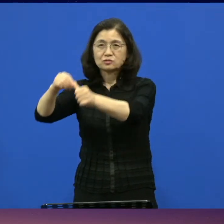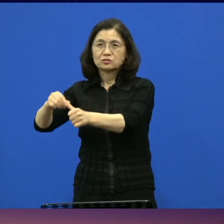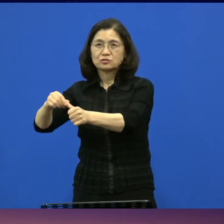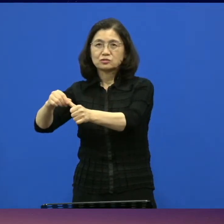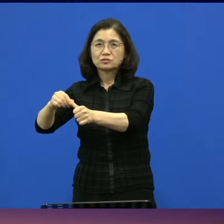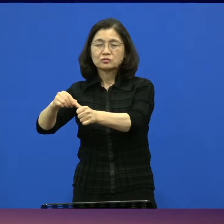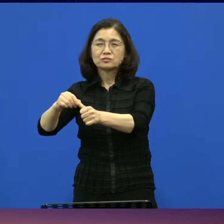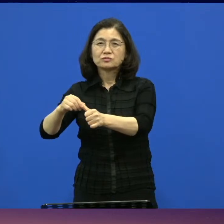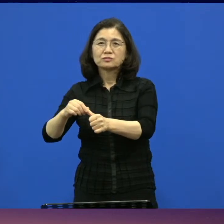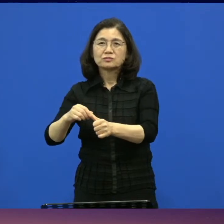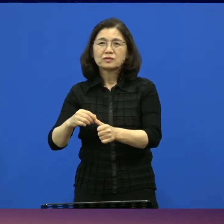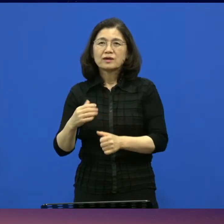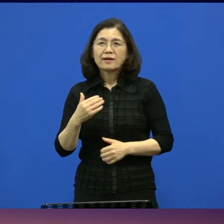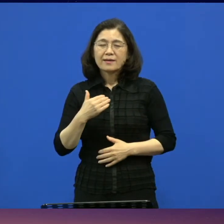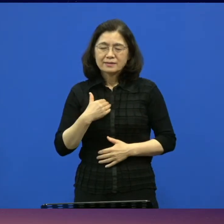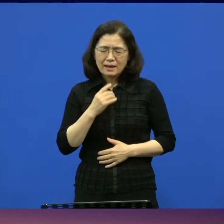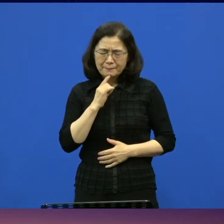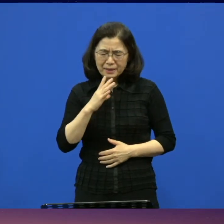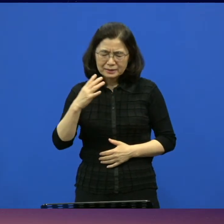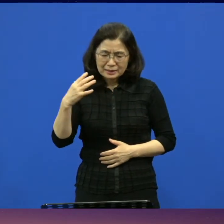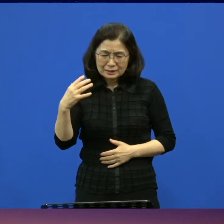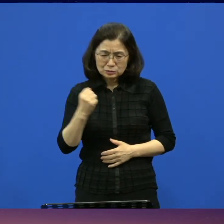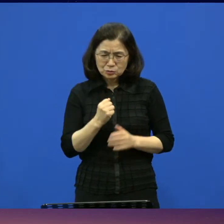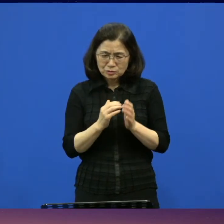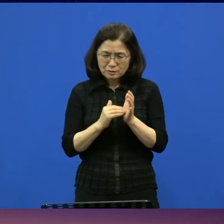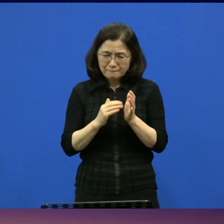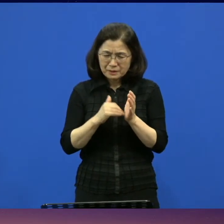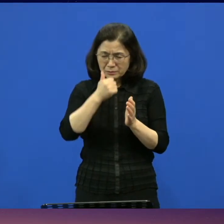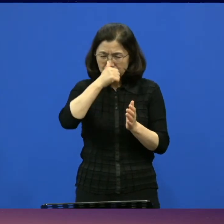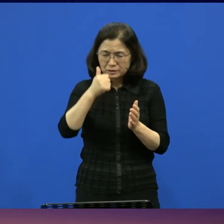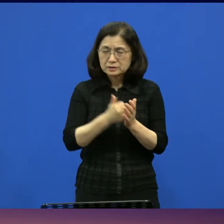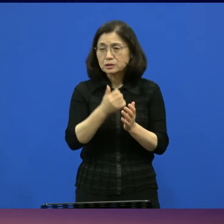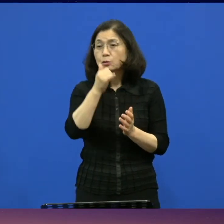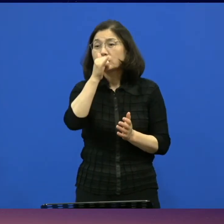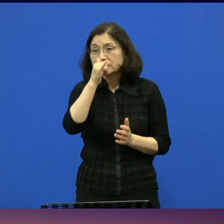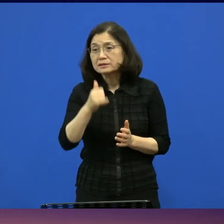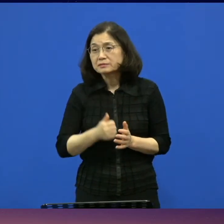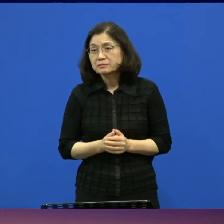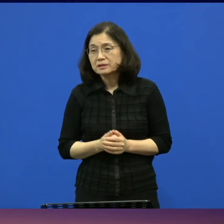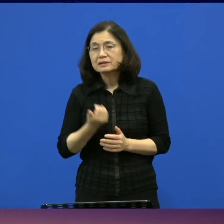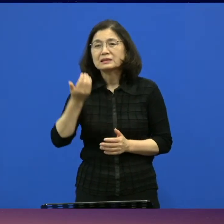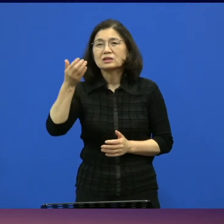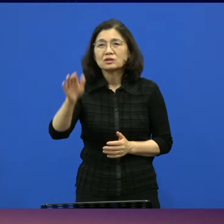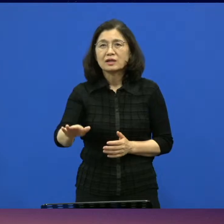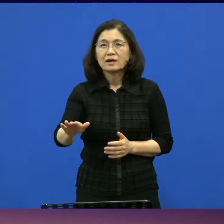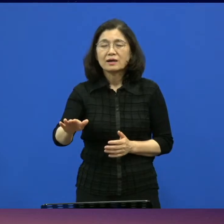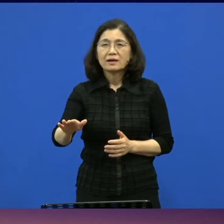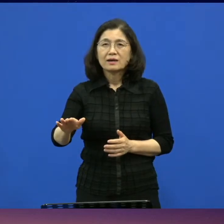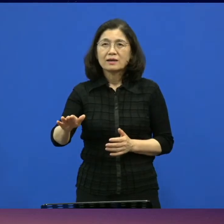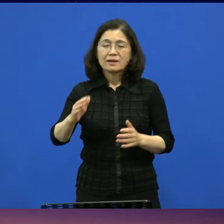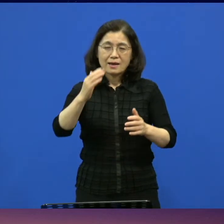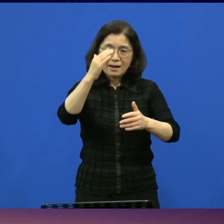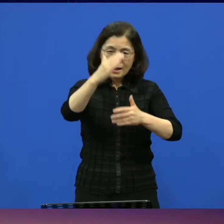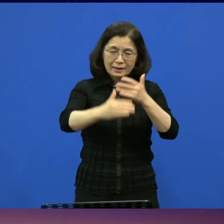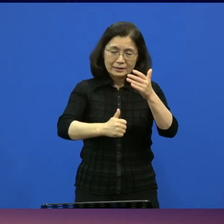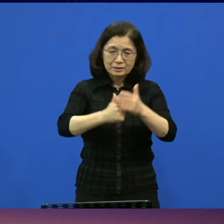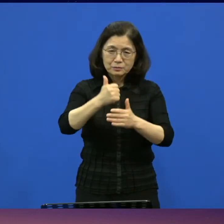없던 것들이 있어요. 나만이 가지고 있는 비밀의 제도들도 있어요. 그러나 하나님은 그 골짜기를